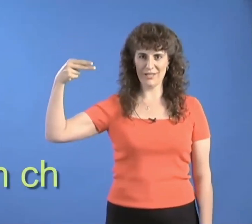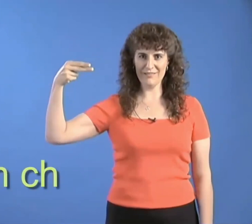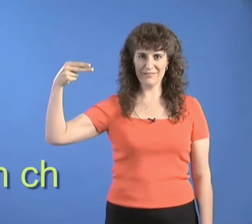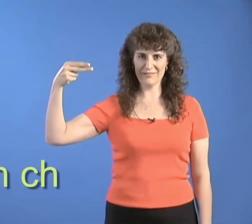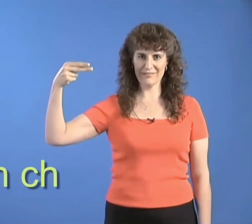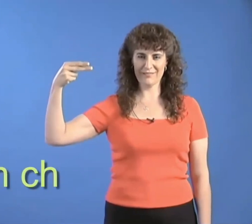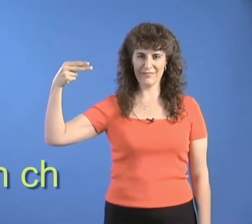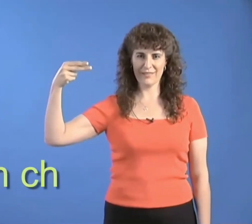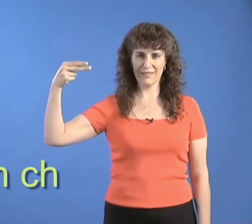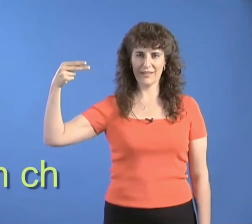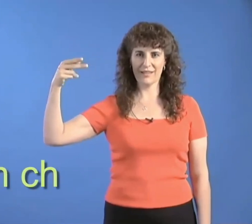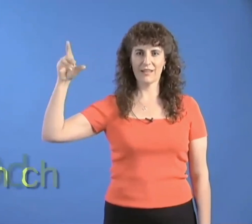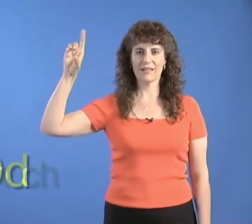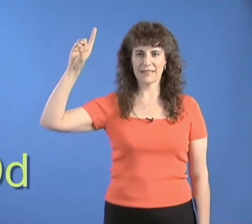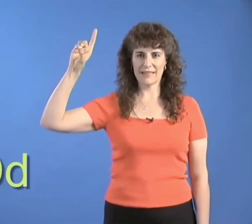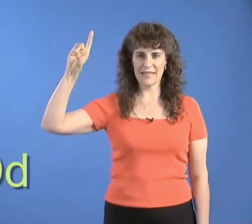Ch,